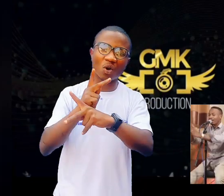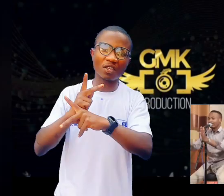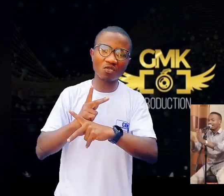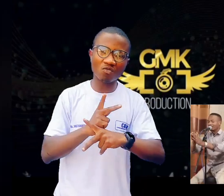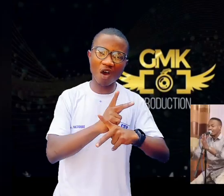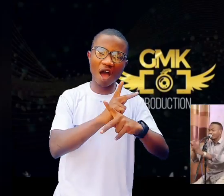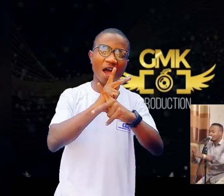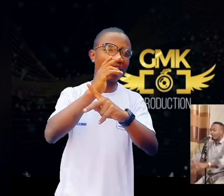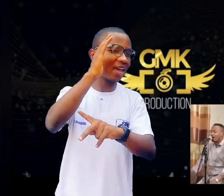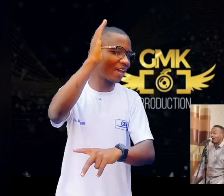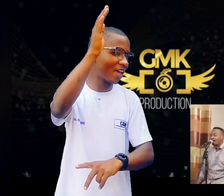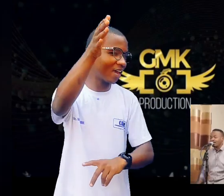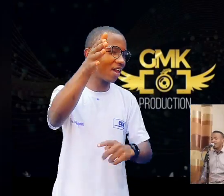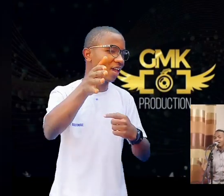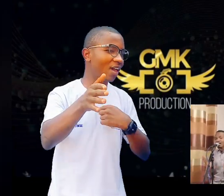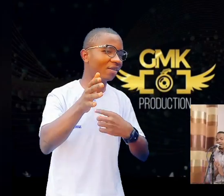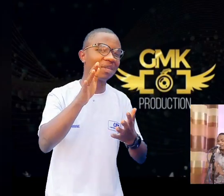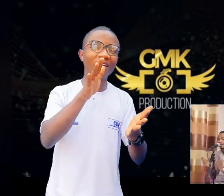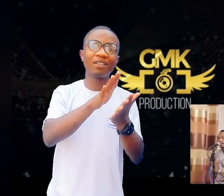Il prendra soin de moi.